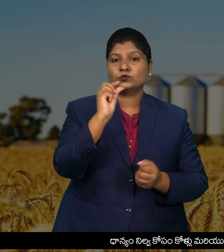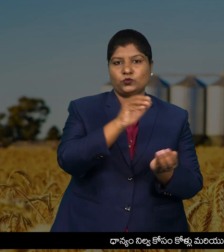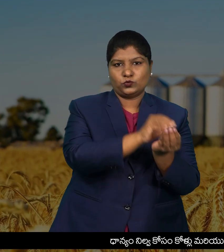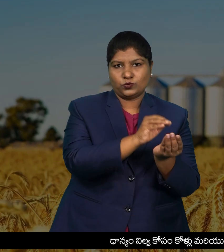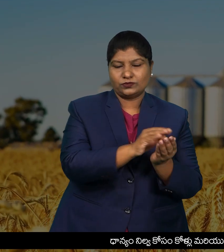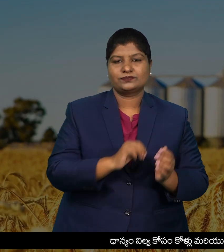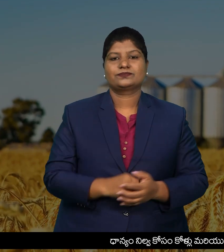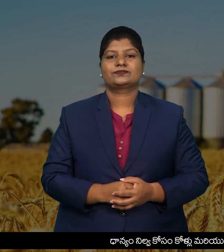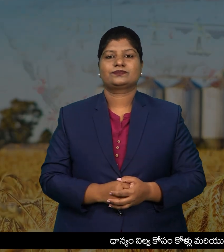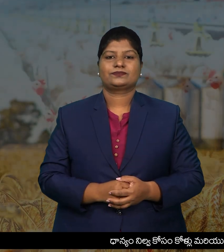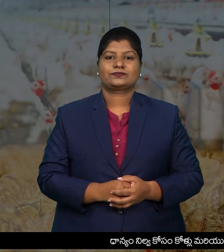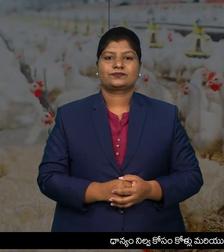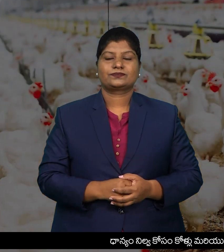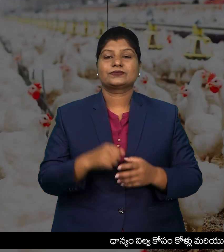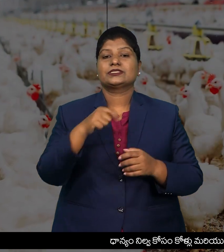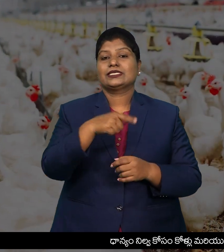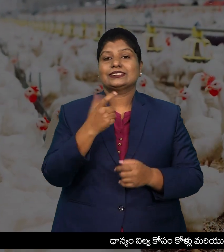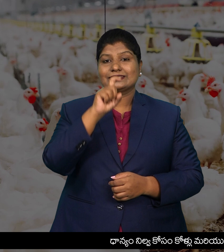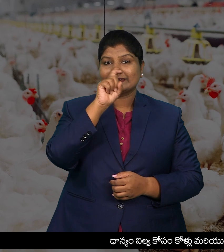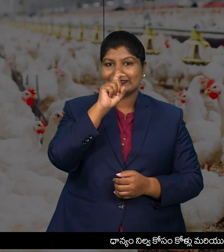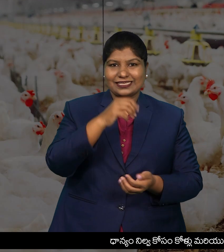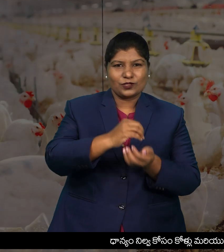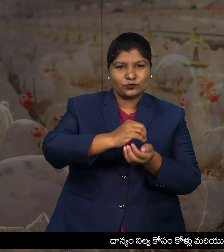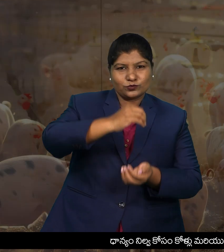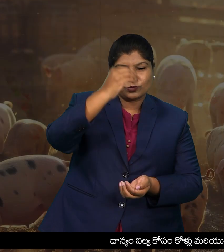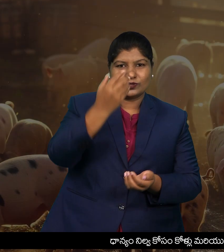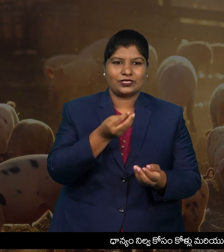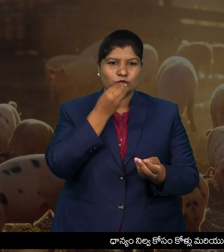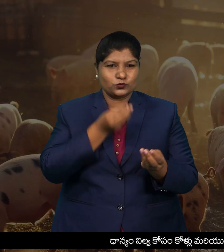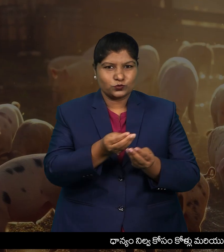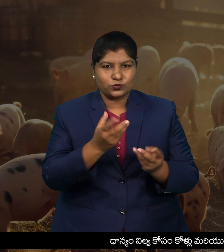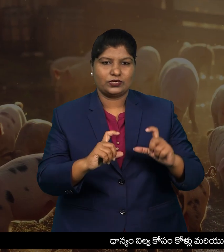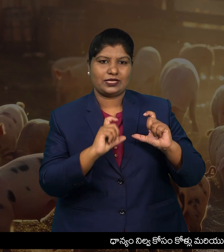ధాన్యం నిల్వ కోసం, కోళ్లు మరియు పందుల కోసం ప్రత్యేకమైన విభాగాలుంటాయి.